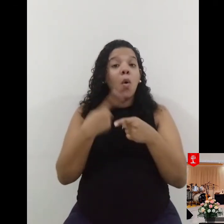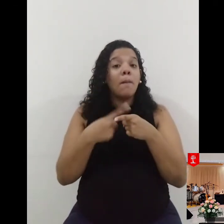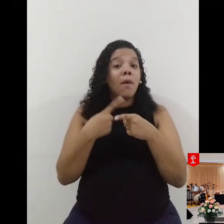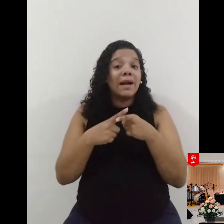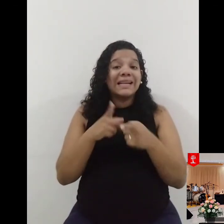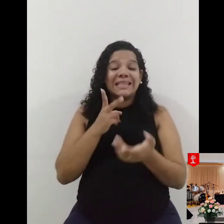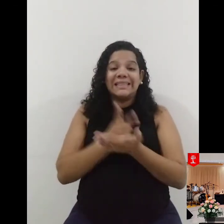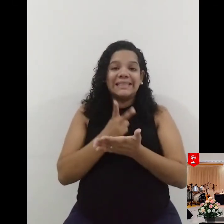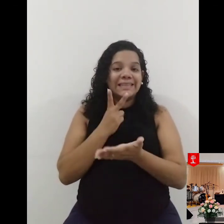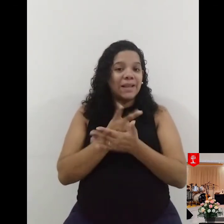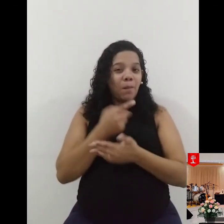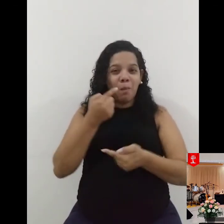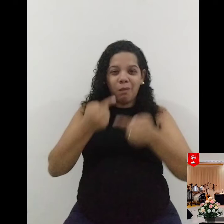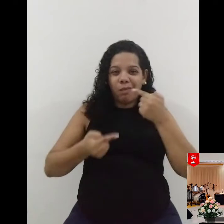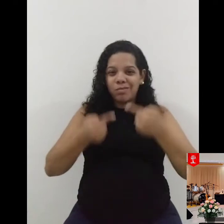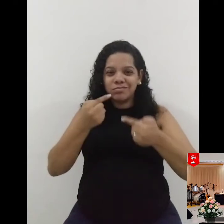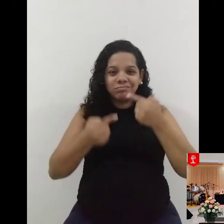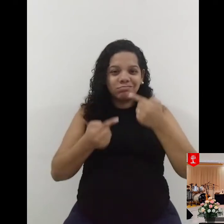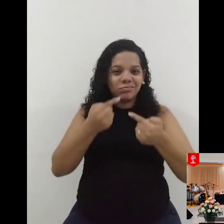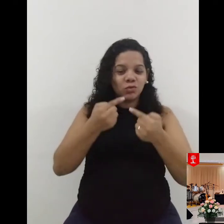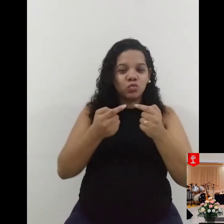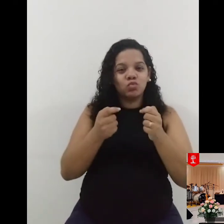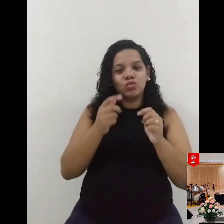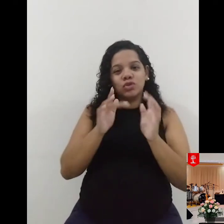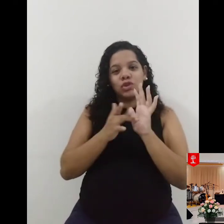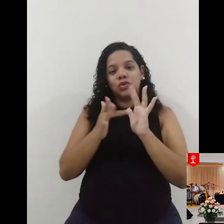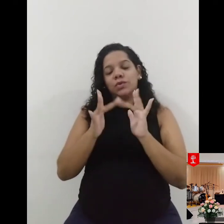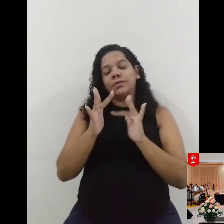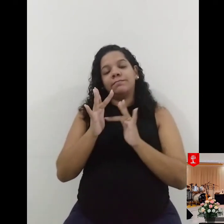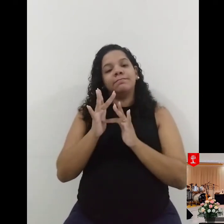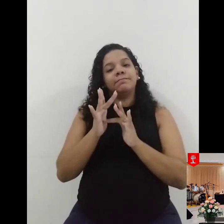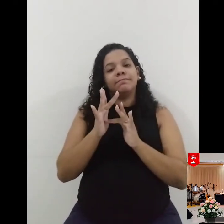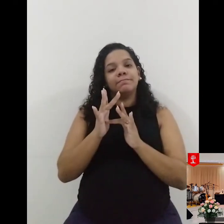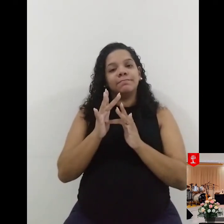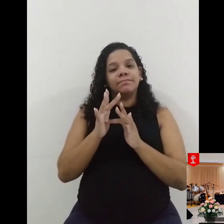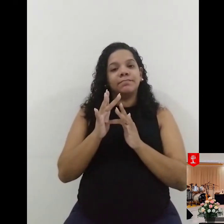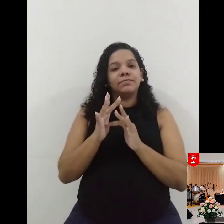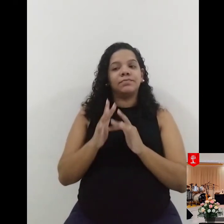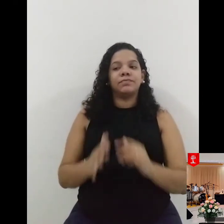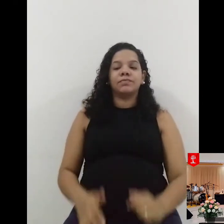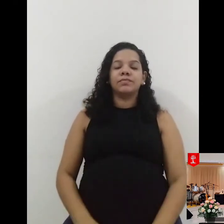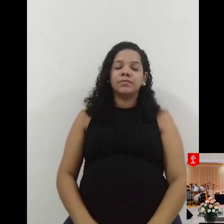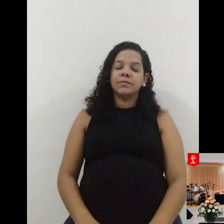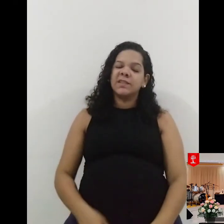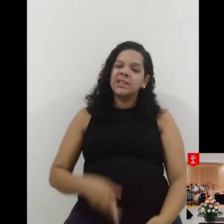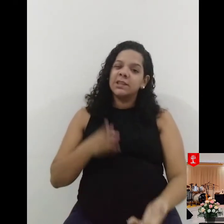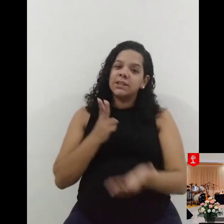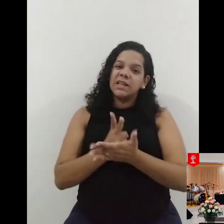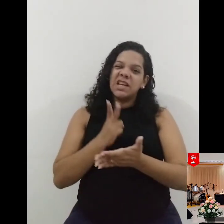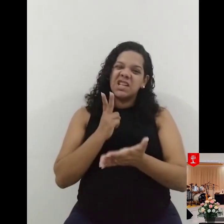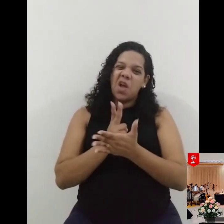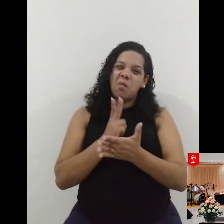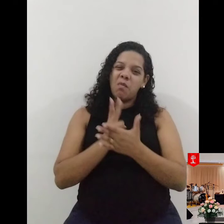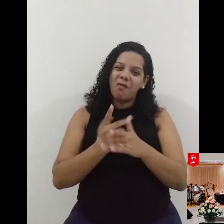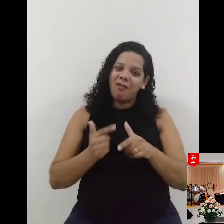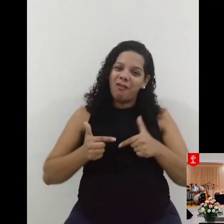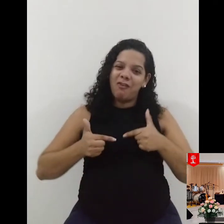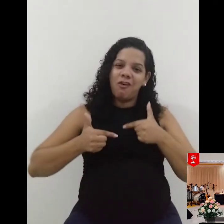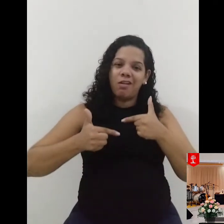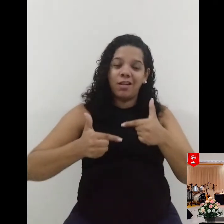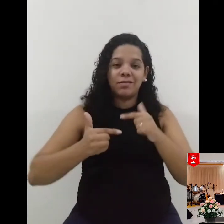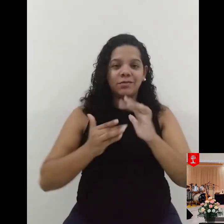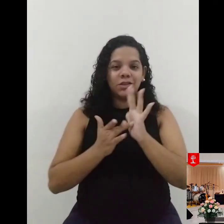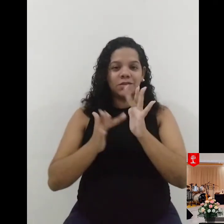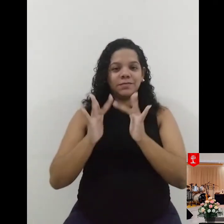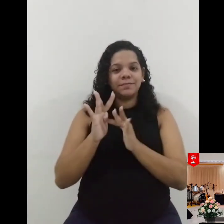Lembram, por exemplo, quando os fariseus, acompanhados de alguns herodianos, foram até Jesus, e o